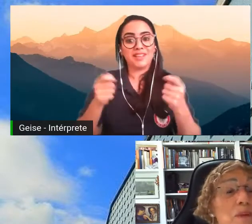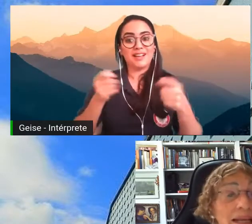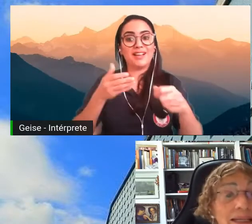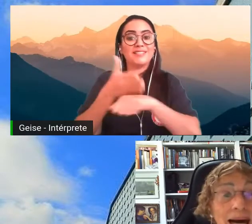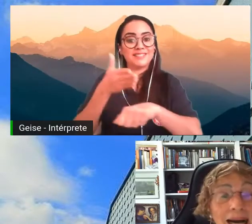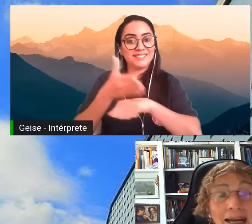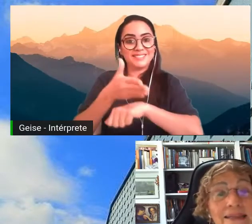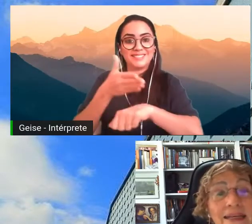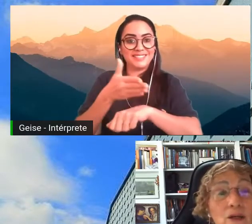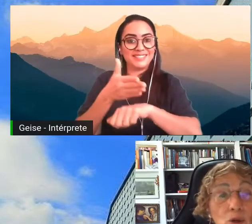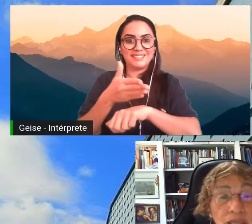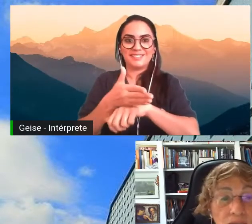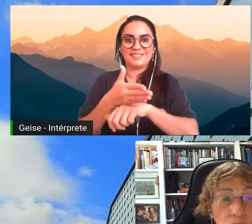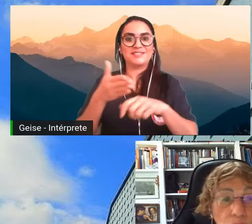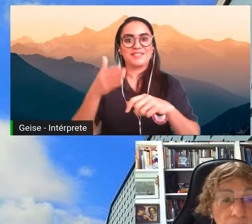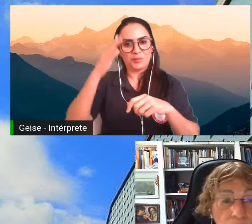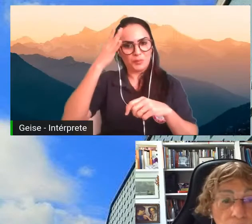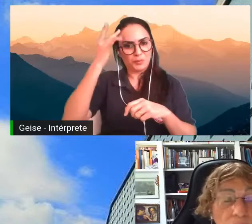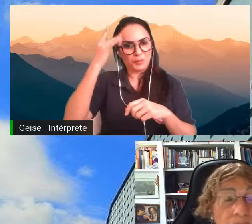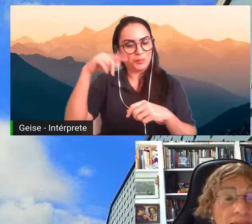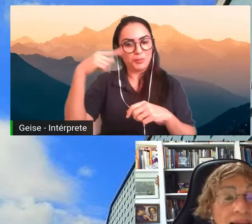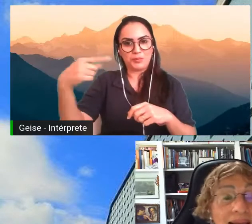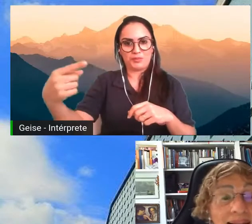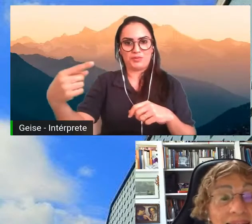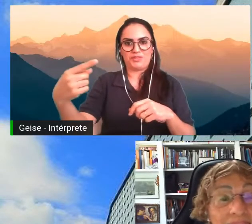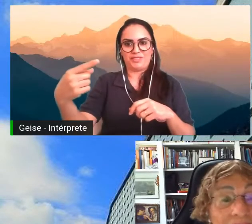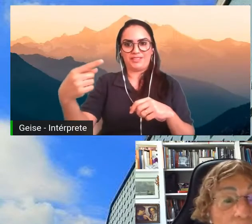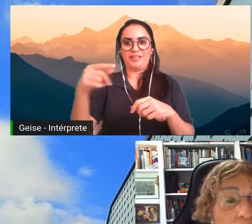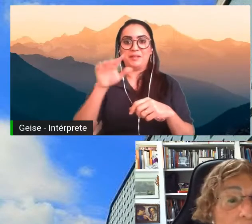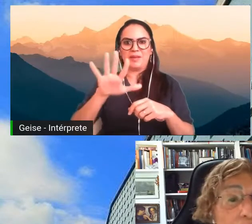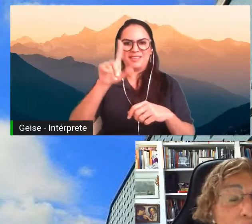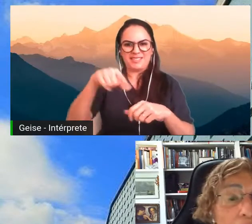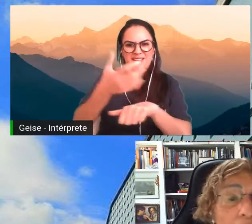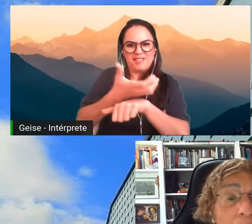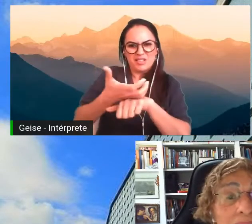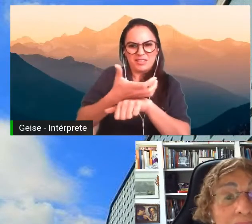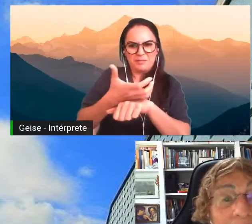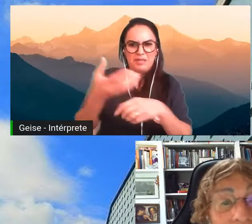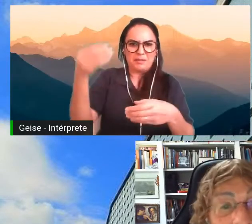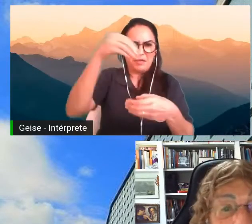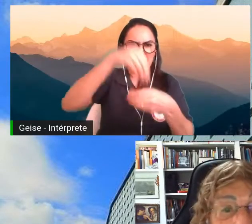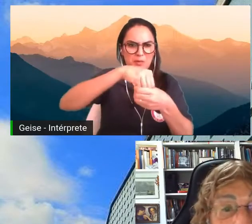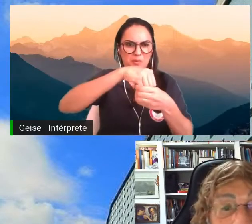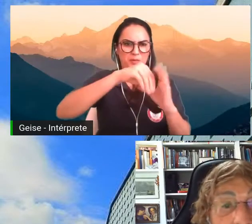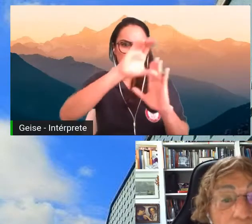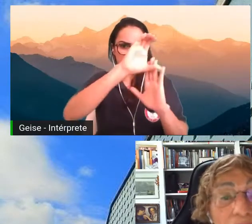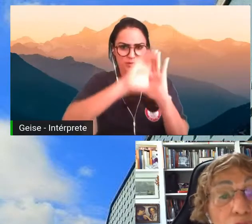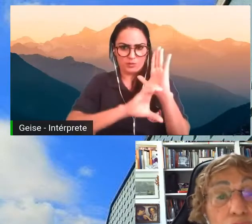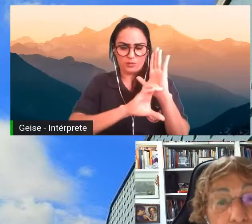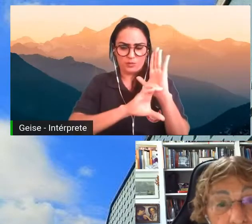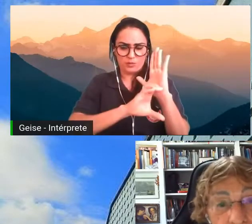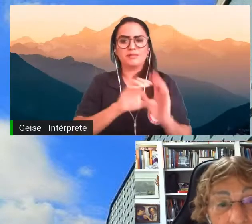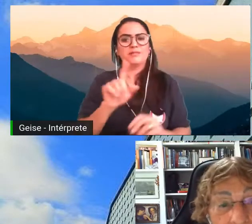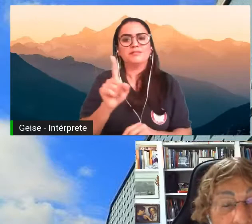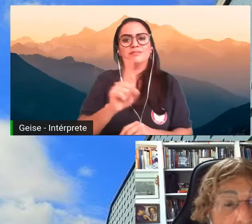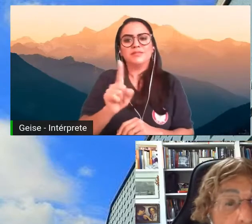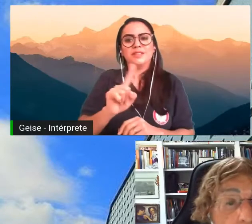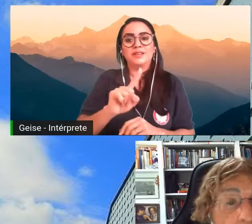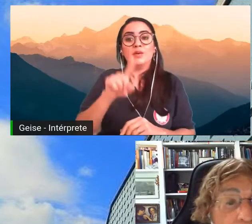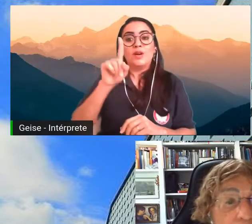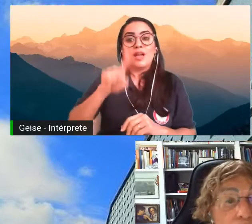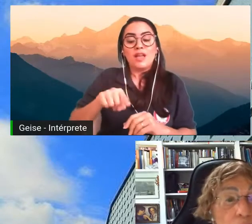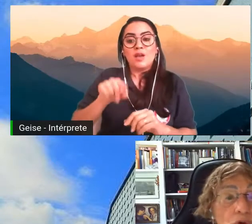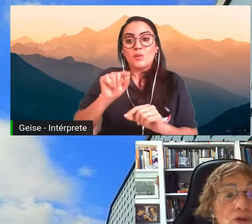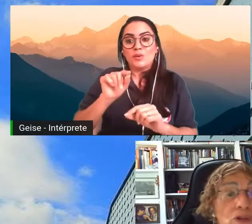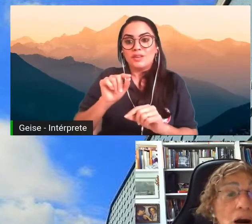uma disciplina em ser incluída no currículo. Ela é uma forma de tratar os assuntos.